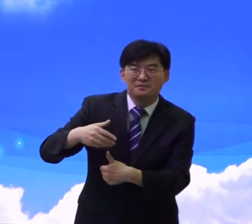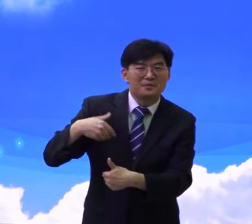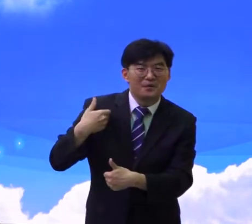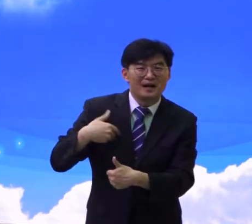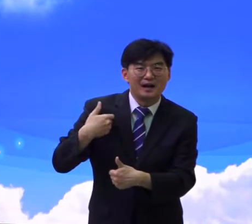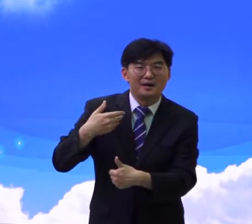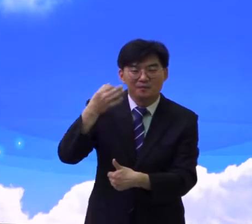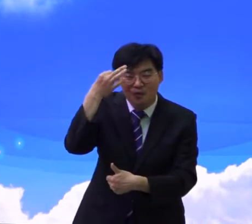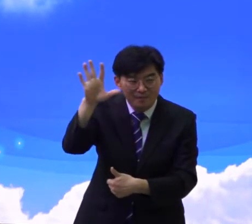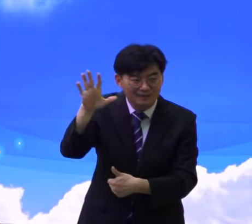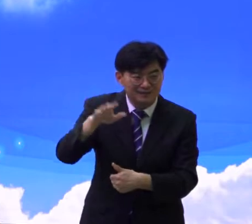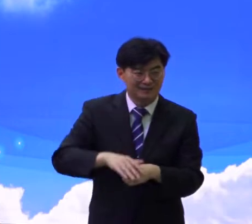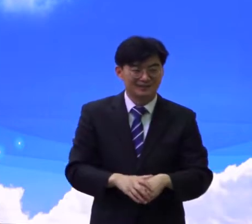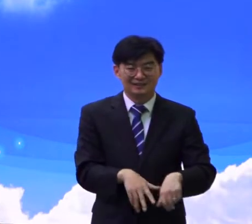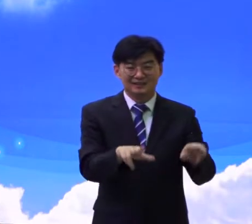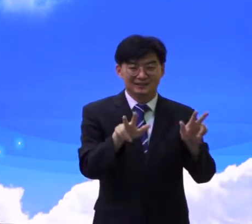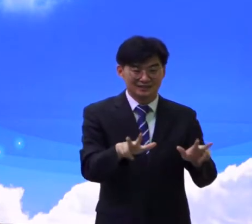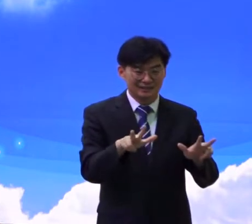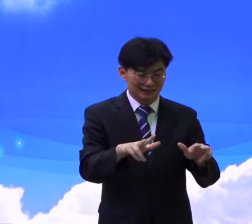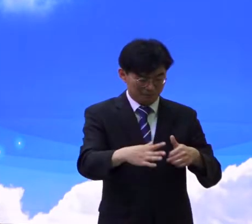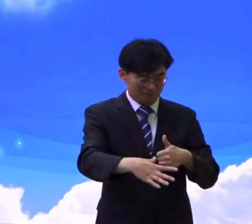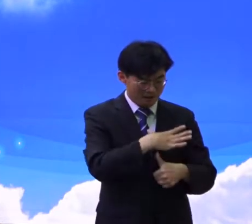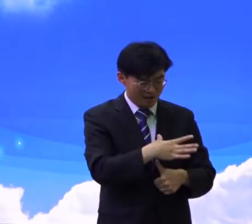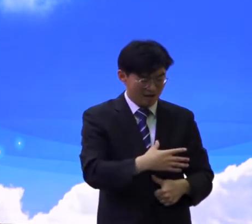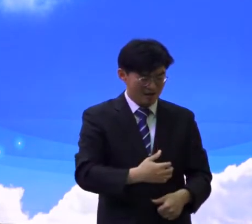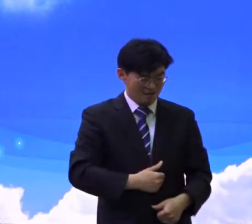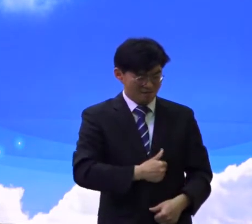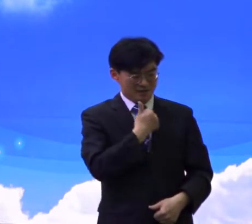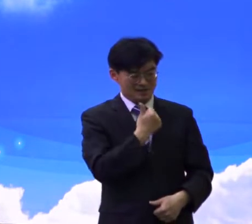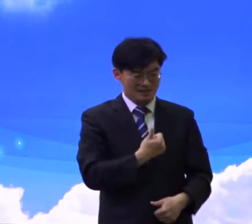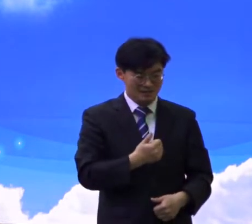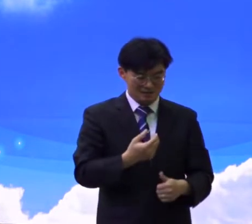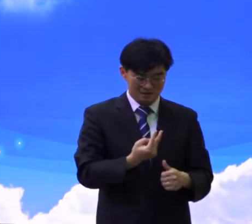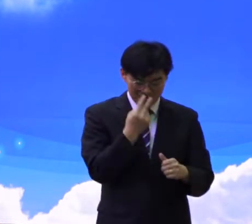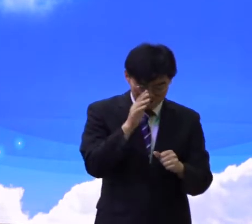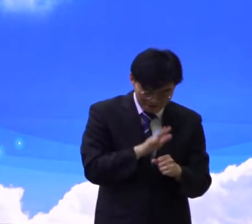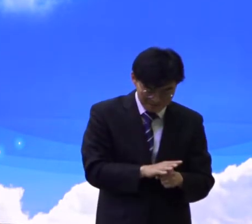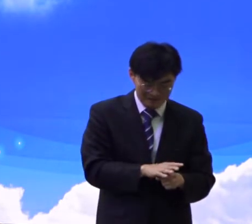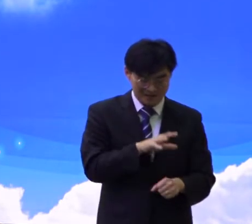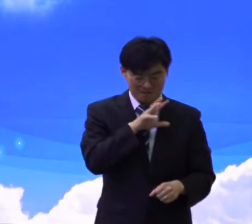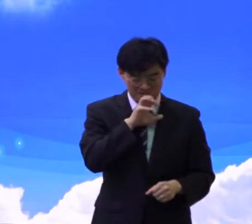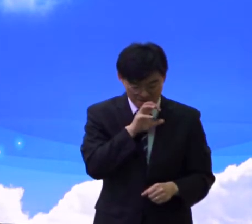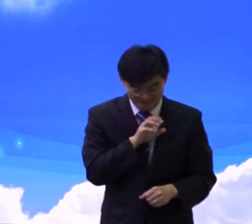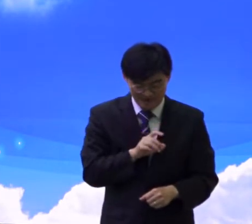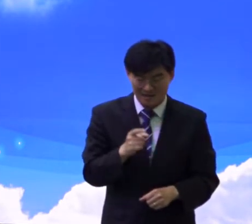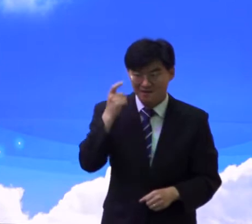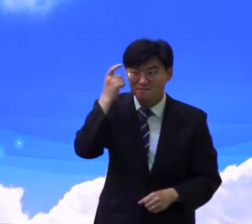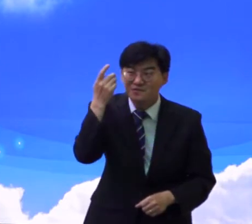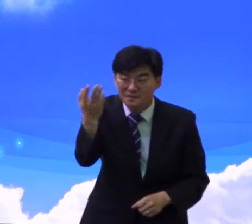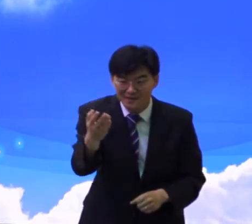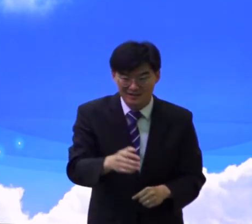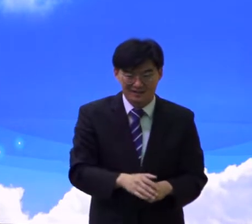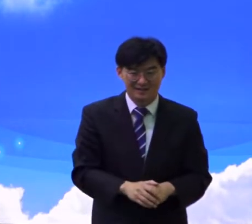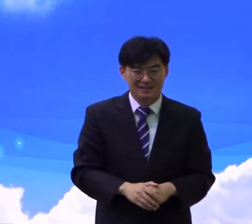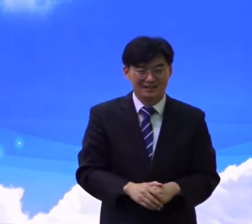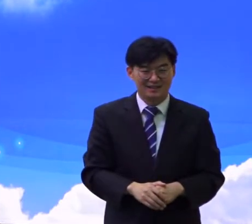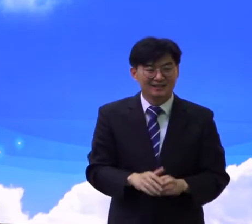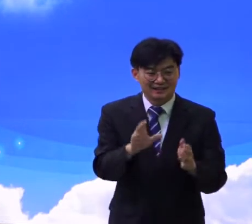때문에 지금 겪고 있는 이 고난 속에서 하나님께 그렇게 조그만 고난에도 반응하면서